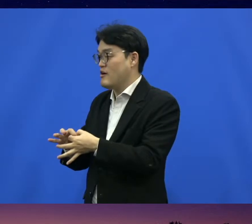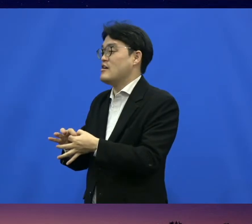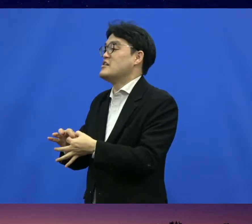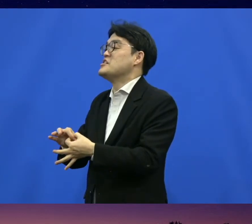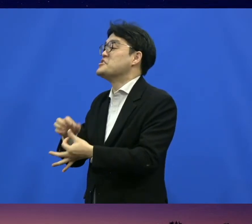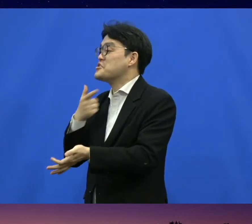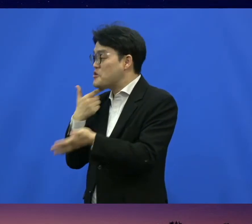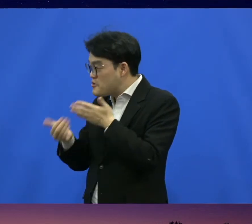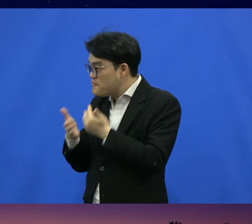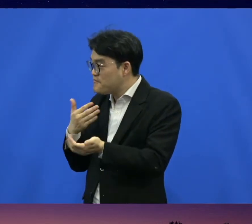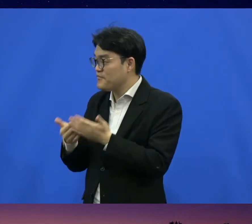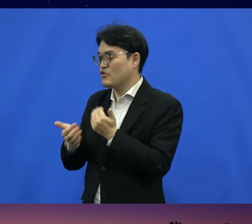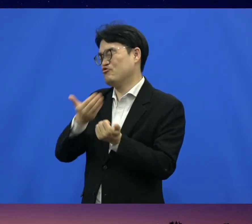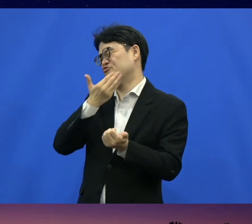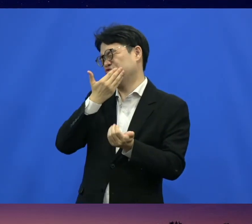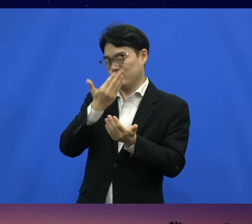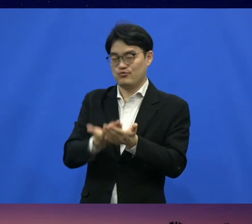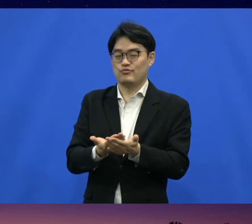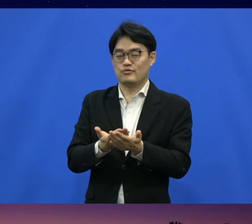돼요.